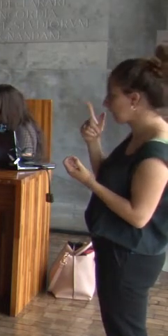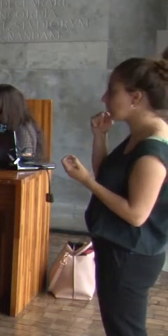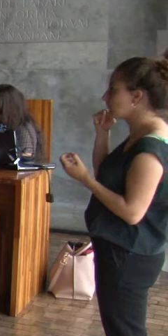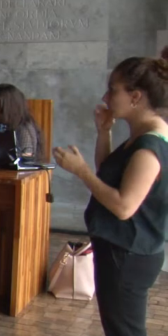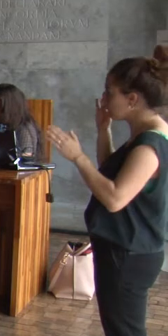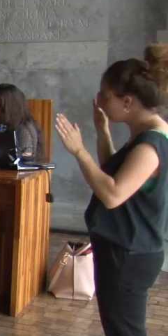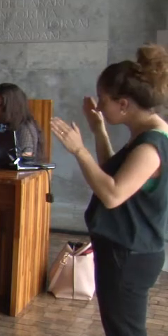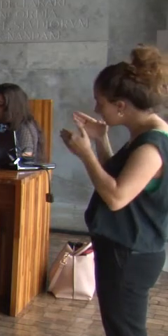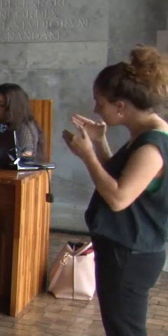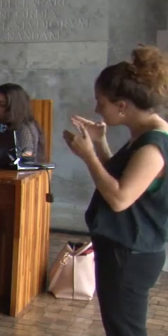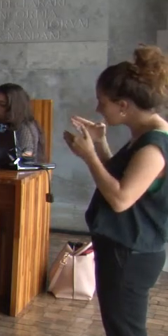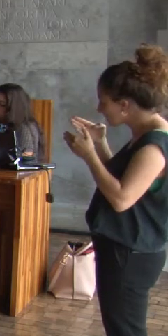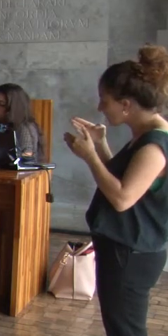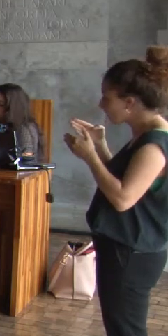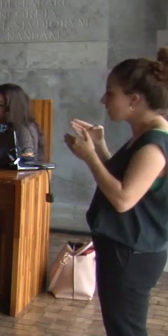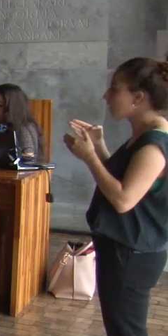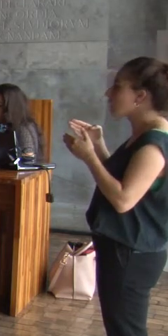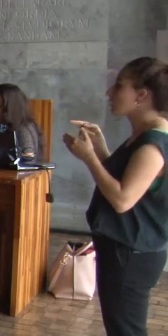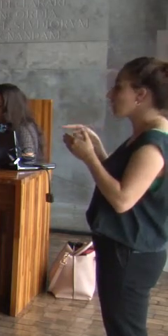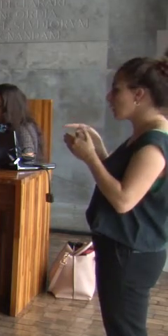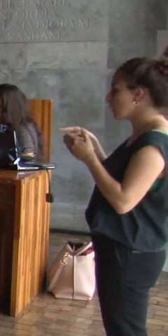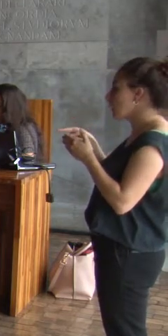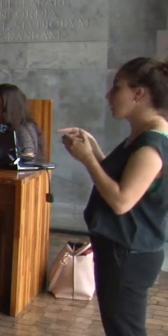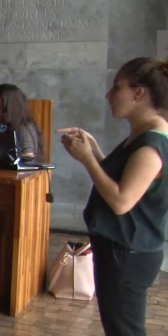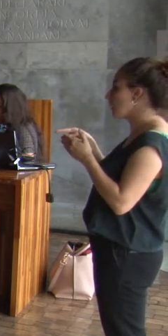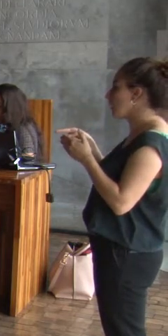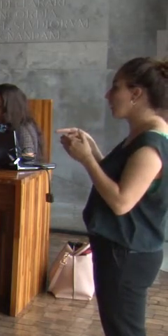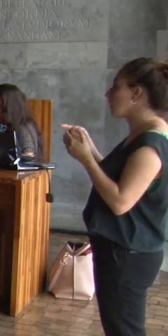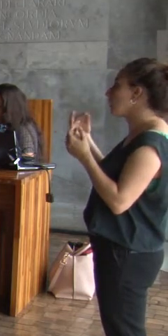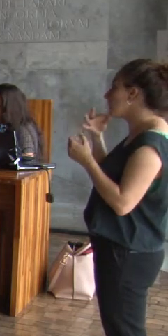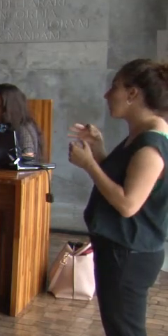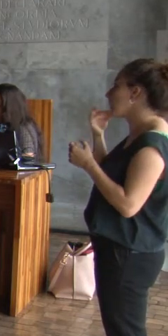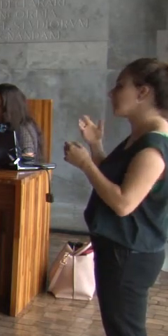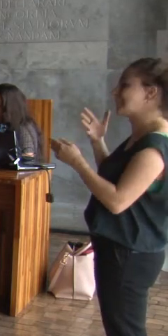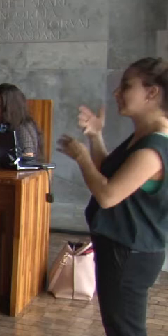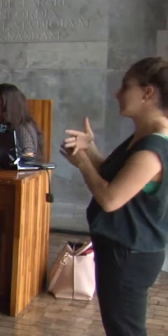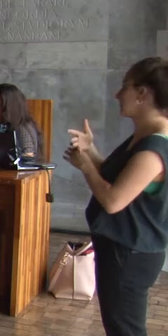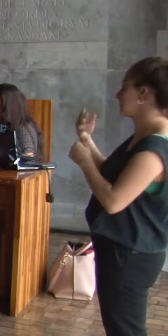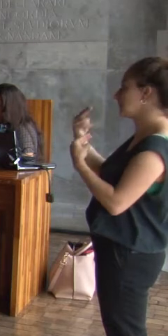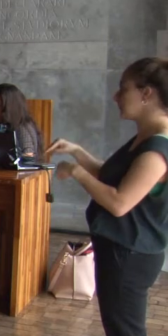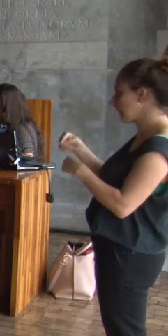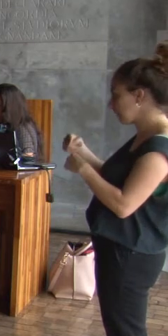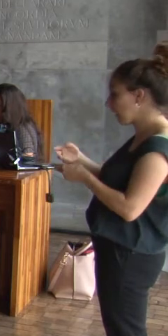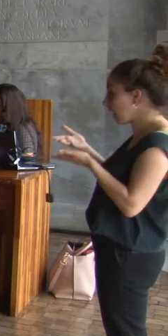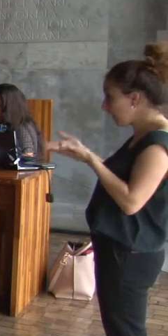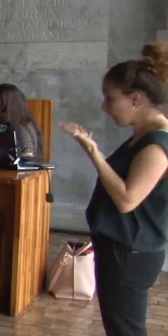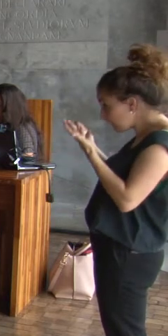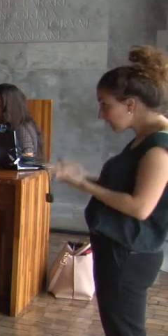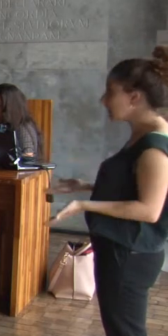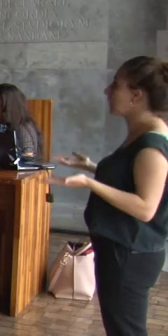nella vista eccetera, sono spesso appunto inaccessibili, finalmente